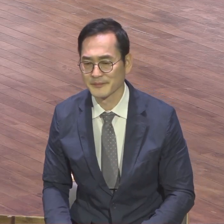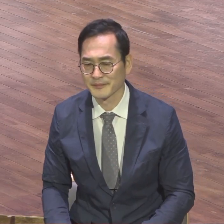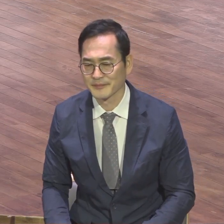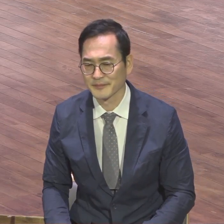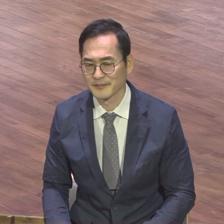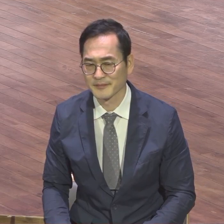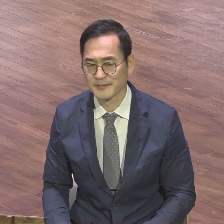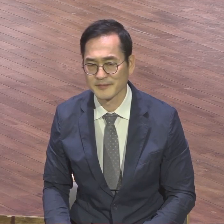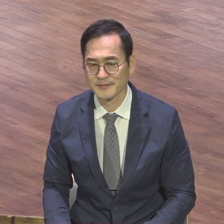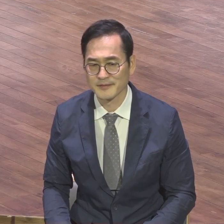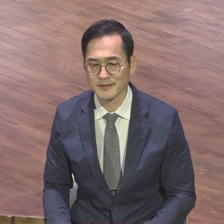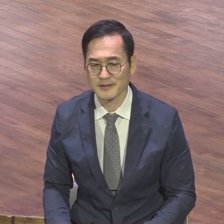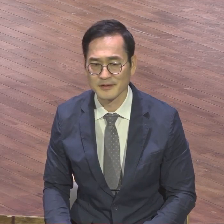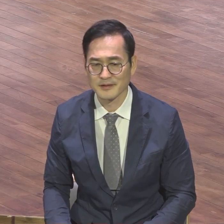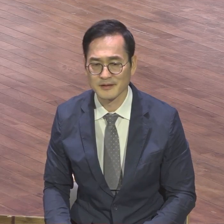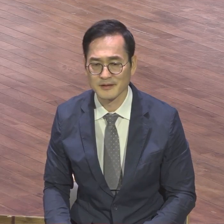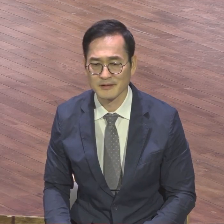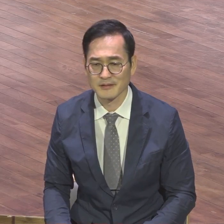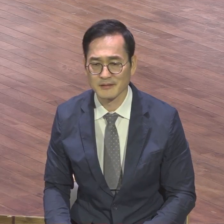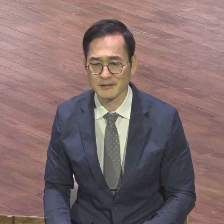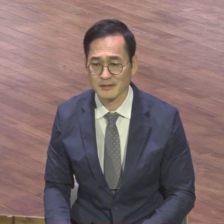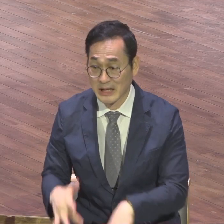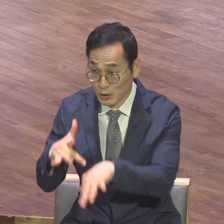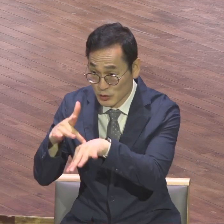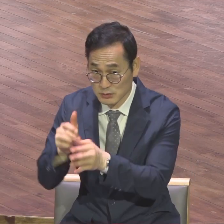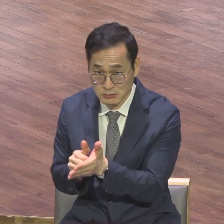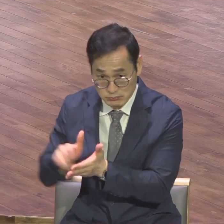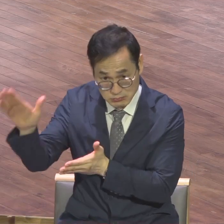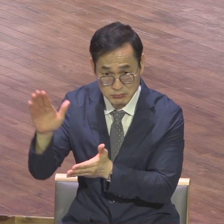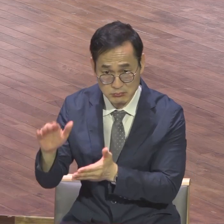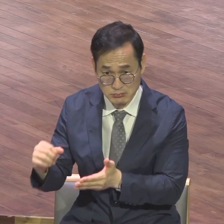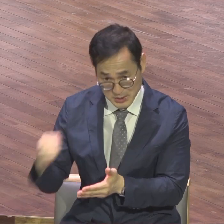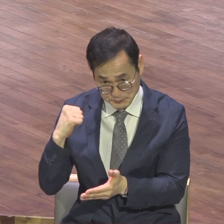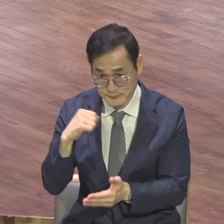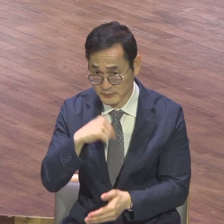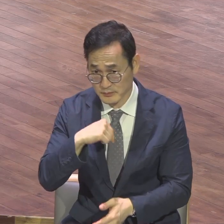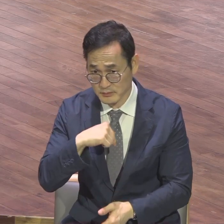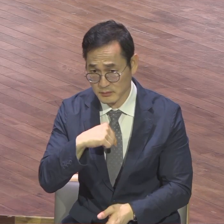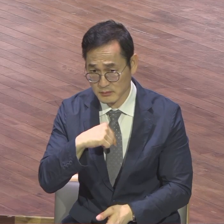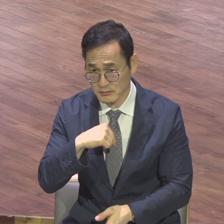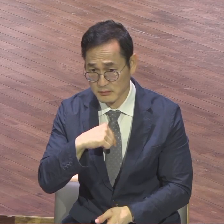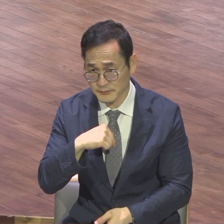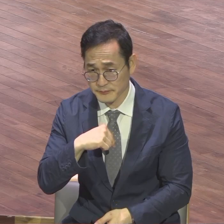안 들어올 정도가 아니라 귀신들이 이제 쫓아내잖아요 지금.